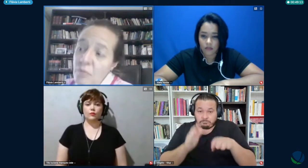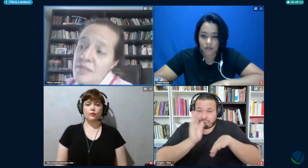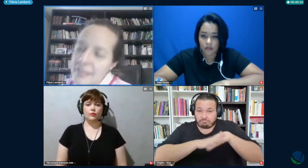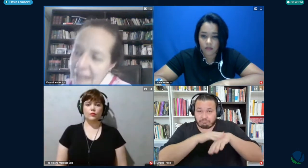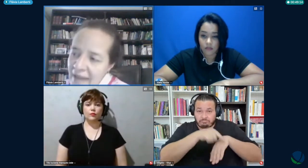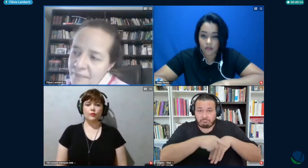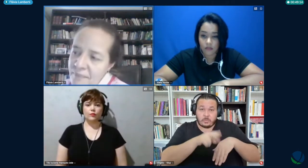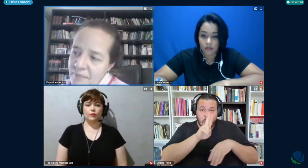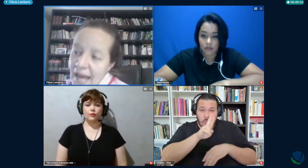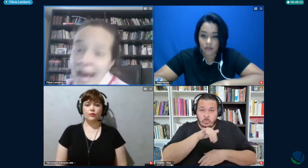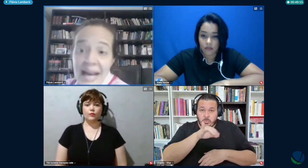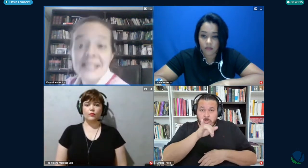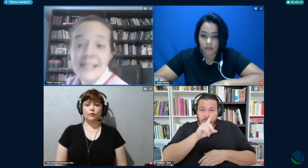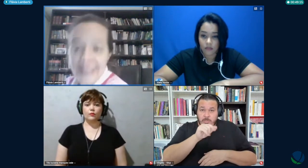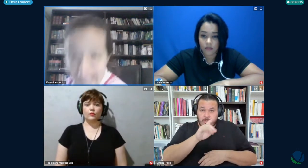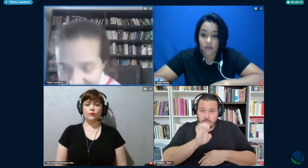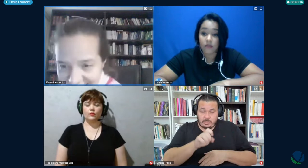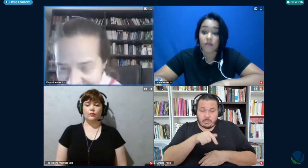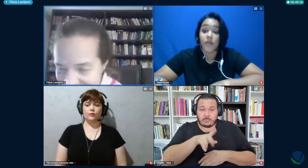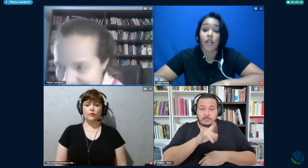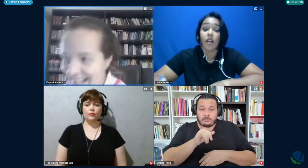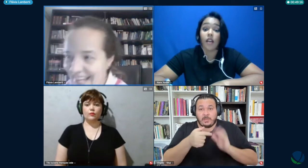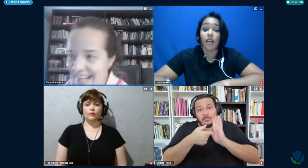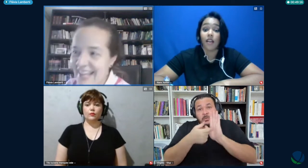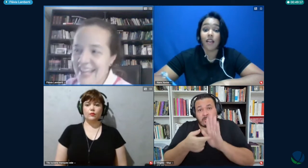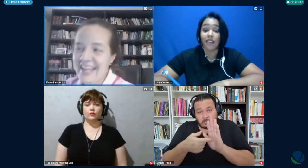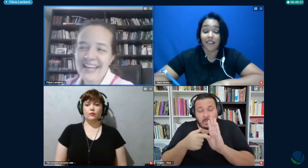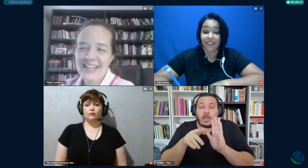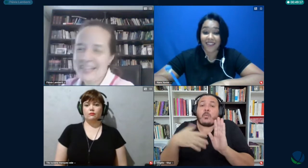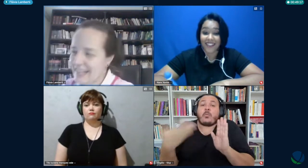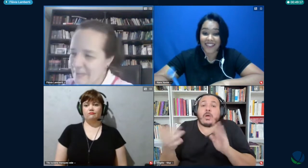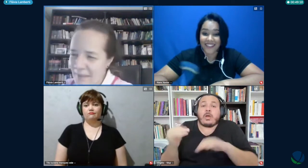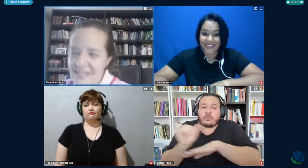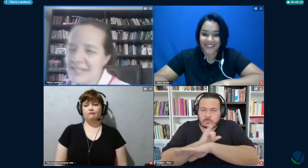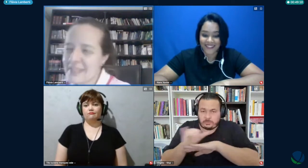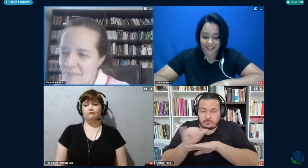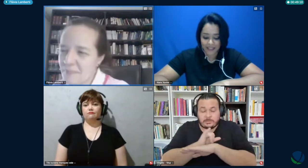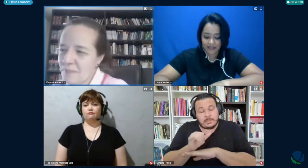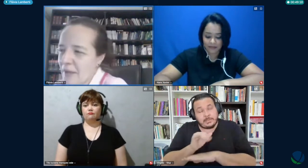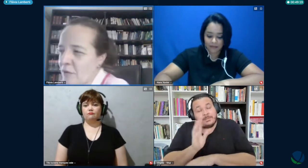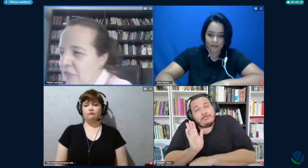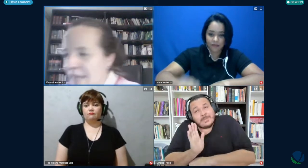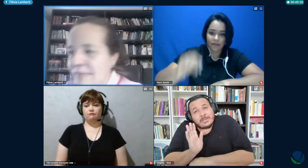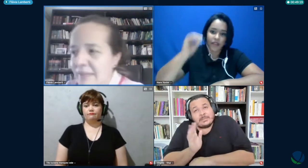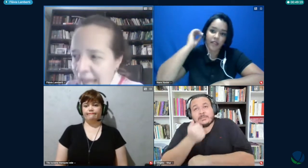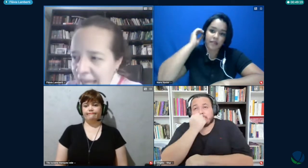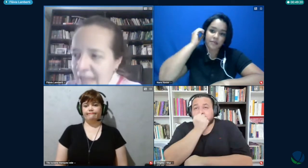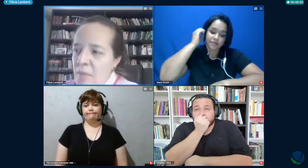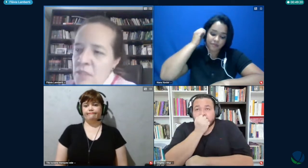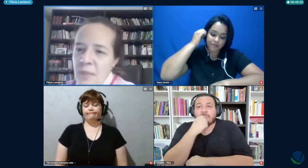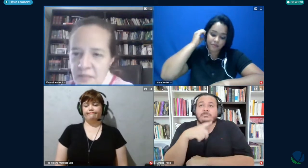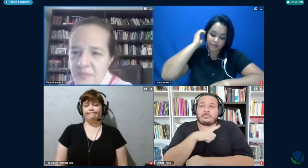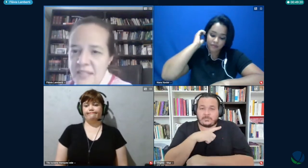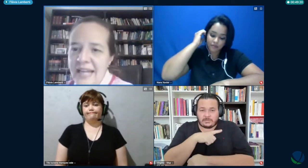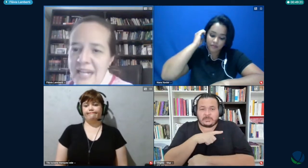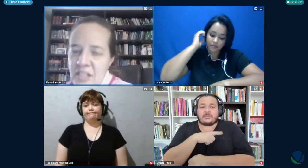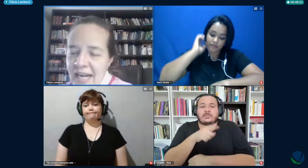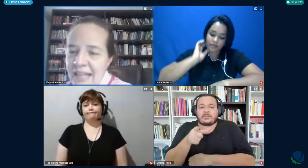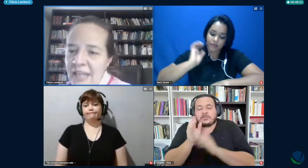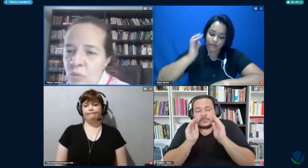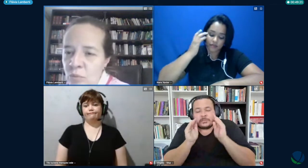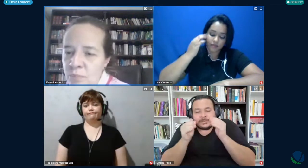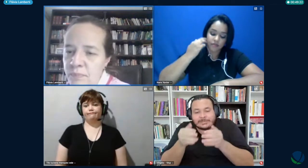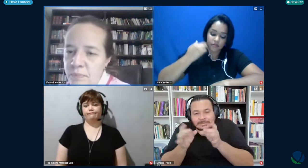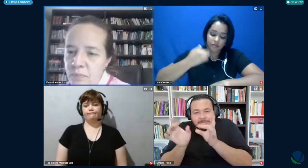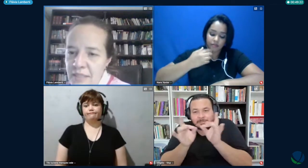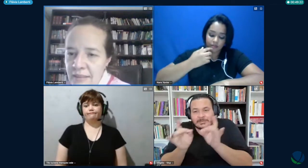vai mostrar as estratégias. Mas eu vi que tem aí uma especificidade, né?